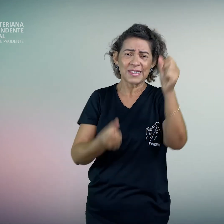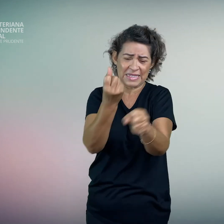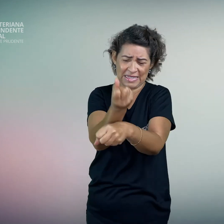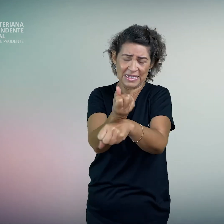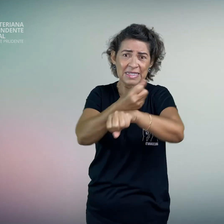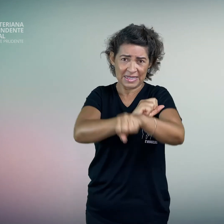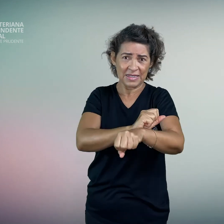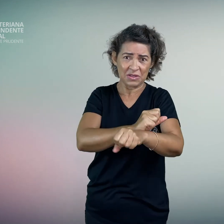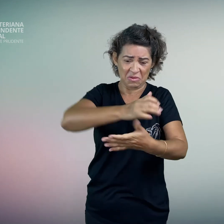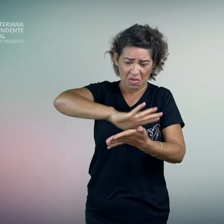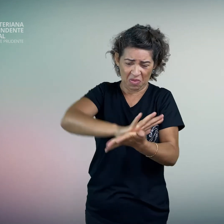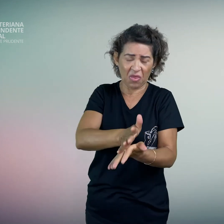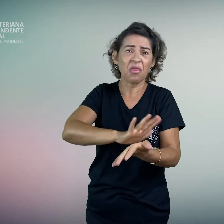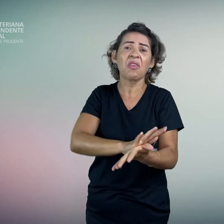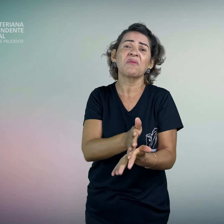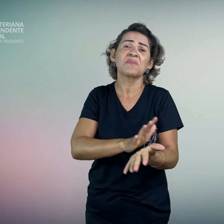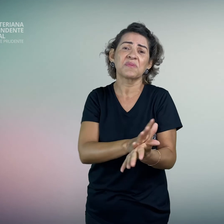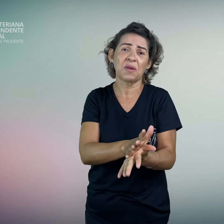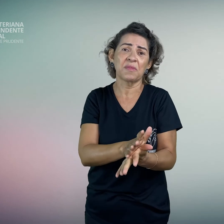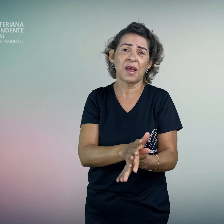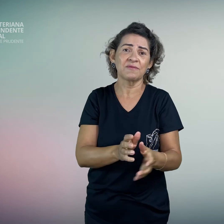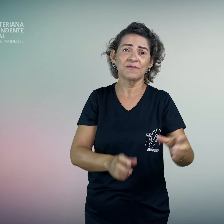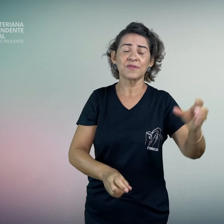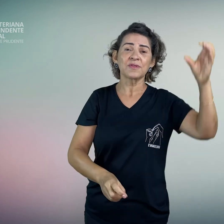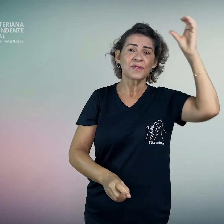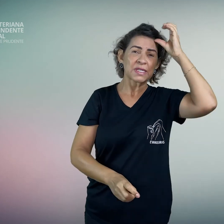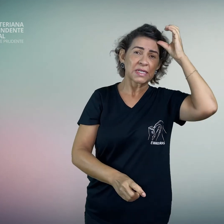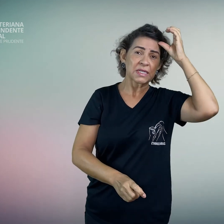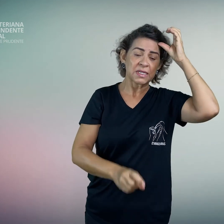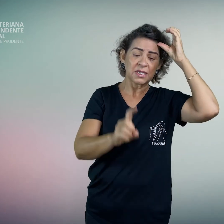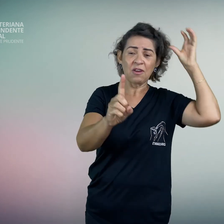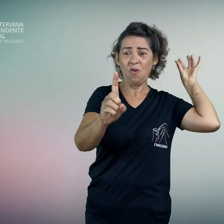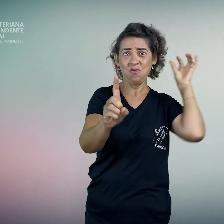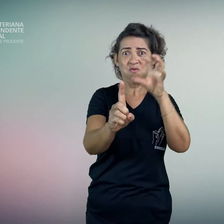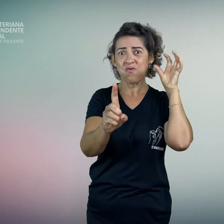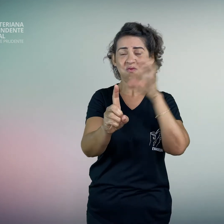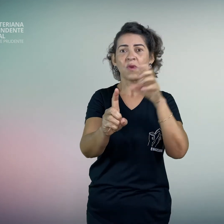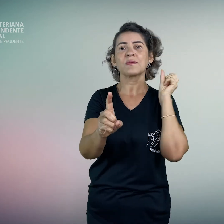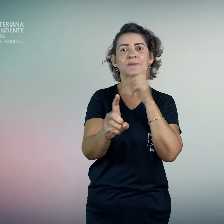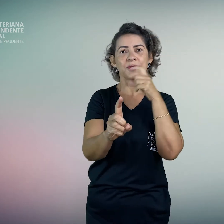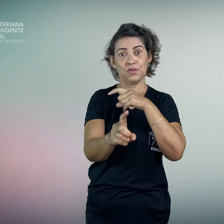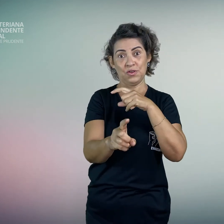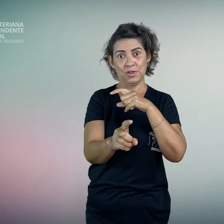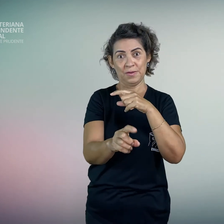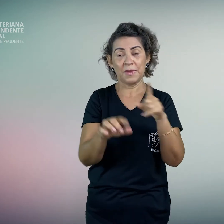mentiras. Por isso, Jesus veio ao mundo para que a verdade